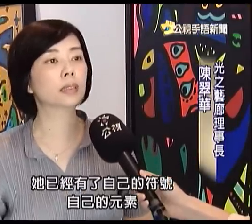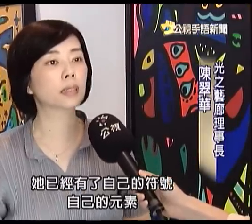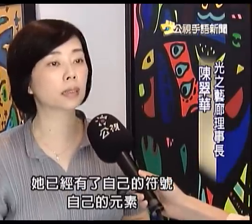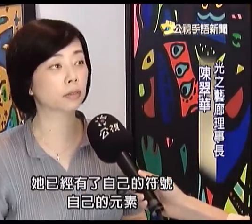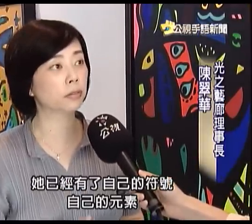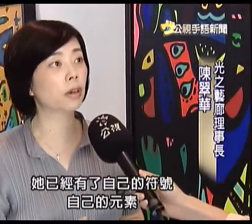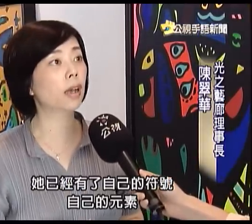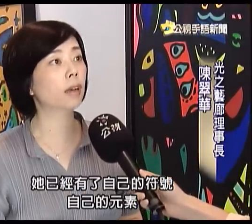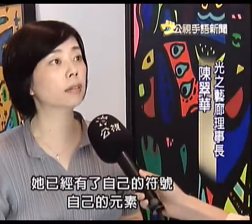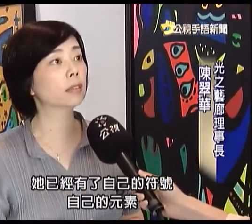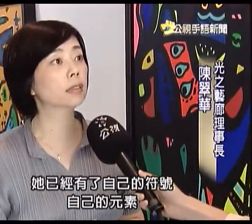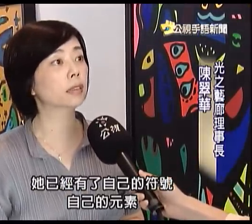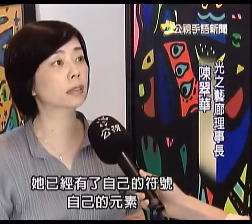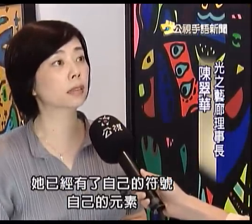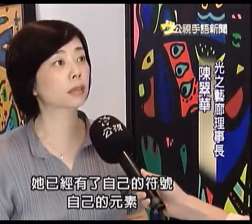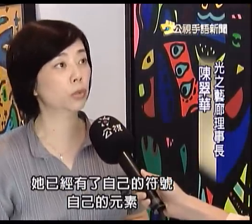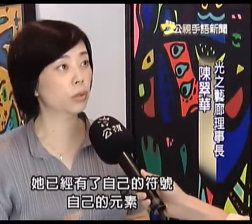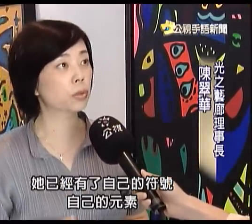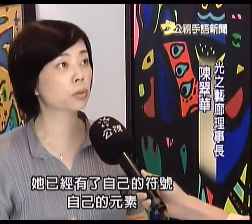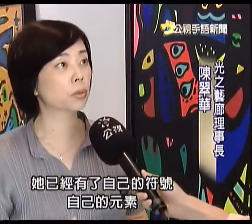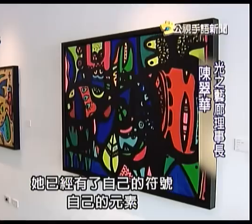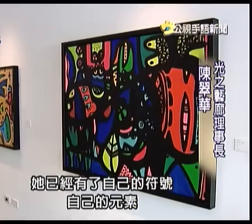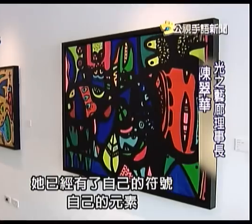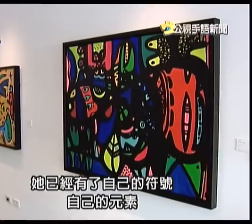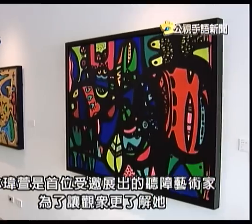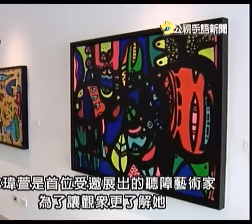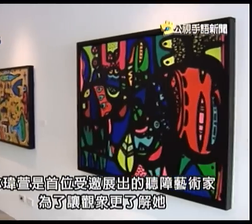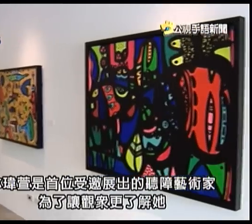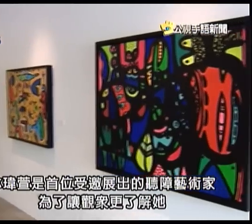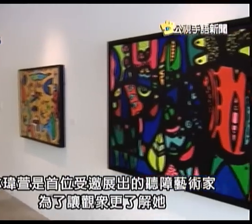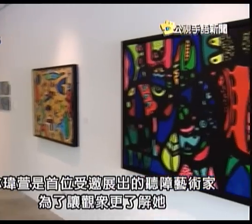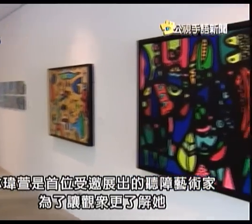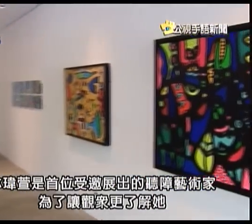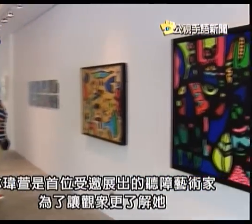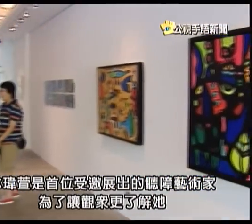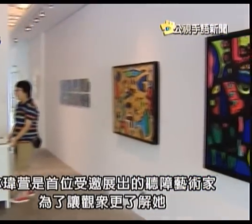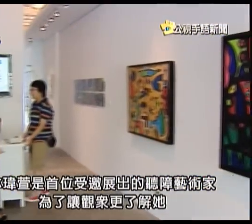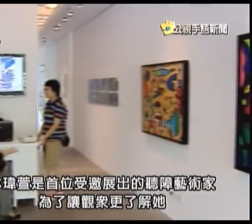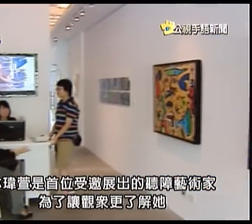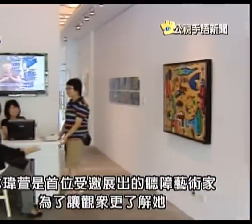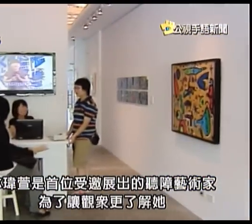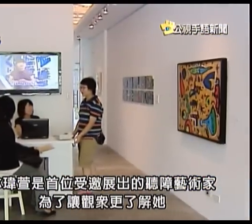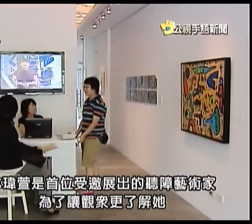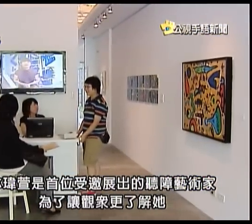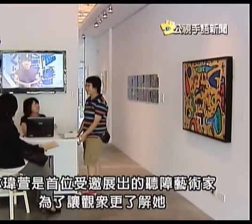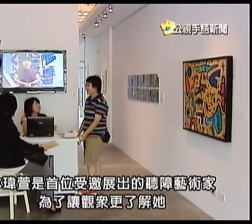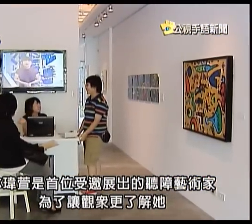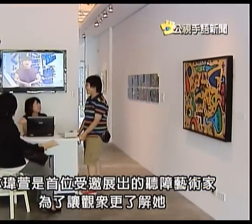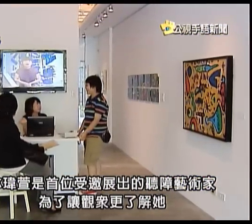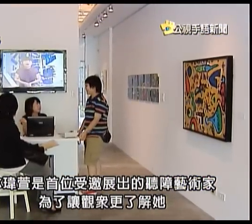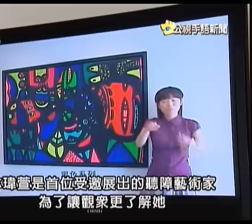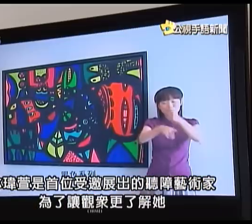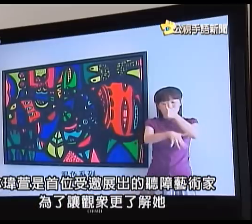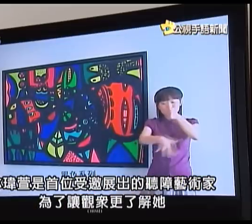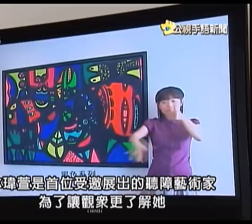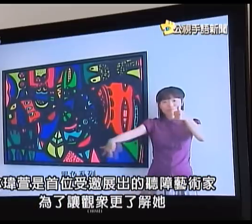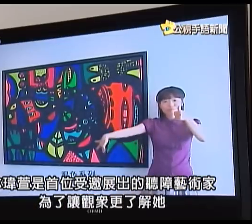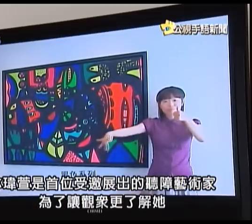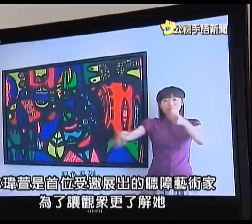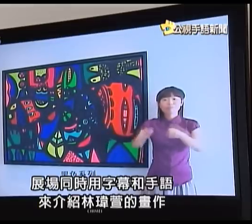己的符号、自己的元素。 林伟轩是首位受邀展出的听障艺术家，为了让观众更了解他，展